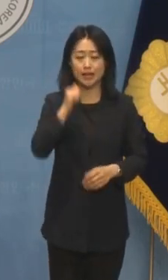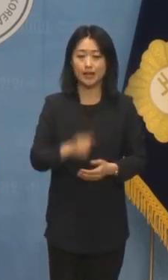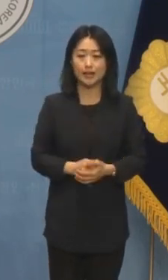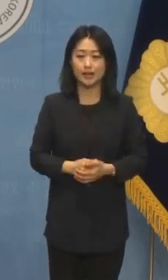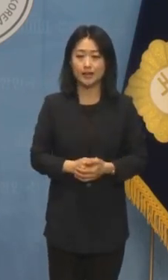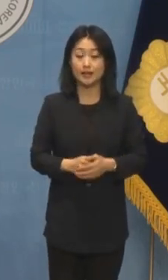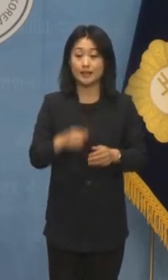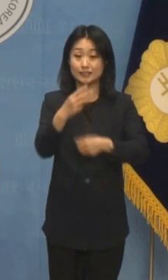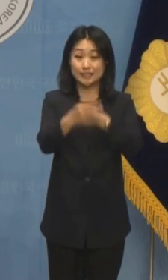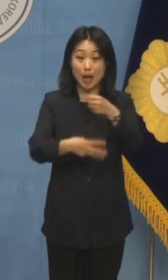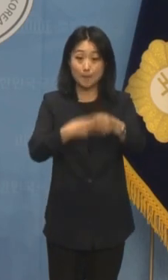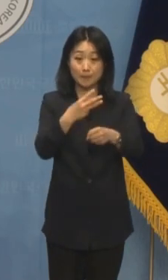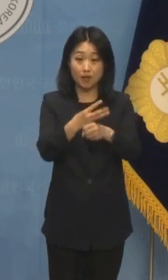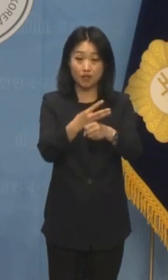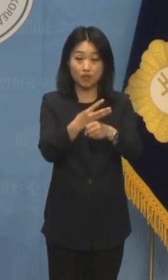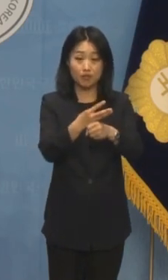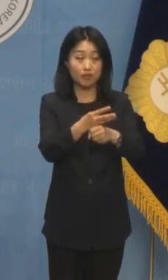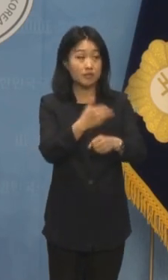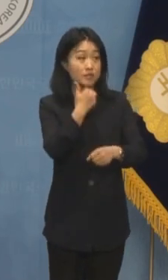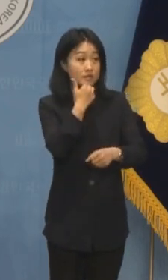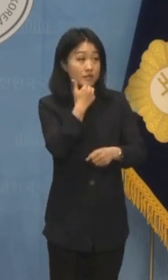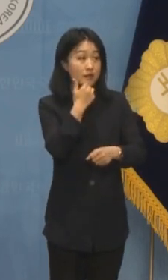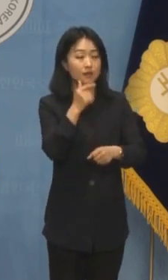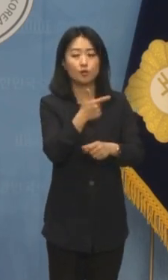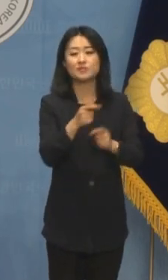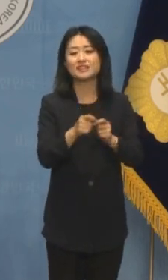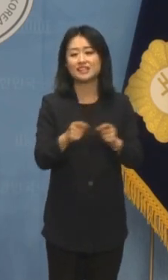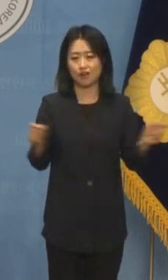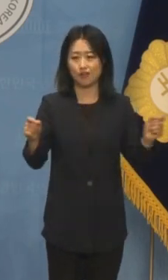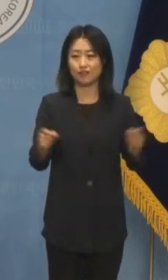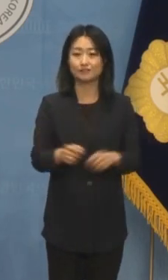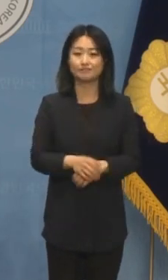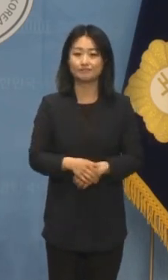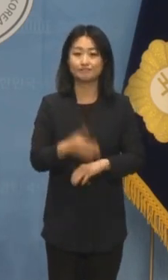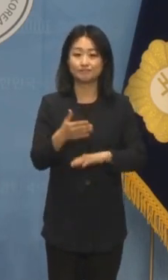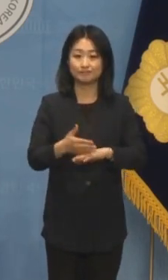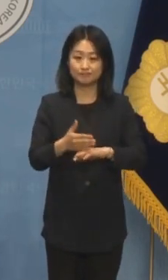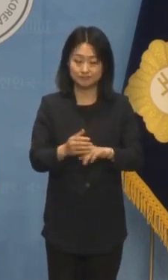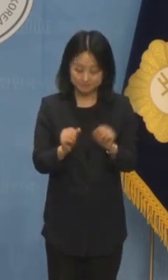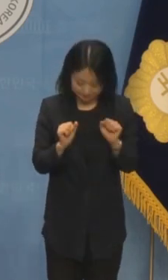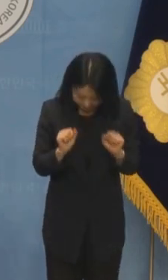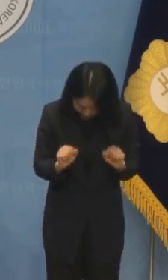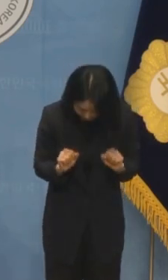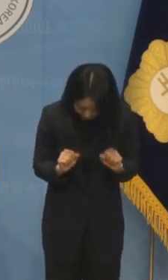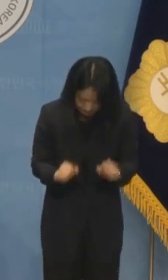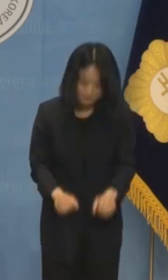3년은 너무 깁니다. 이상입니다. 감사합니다.